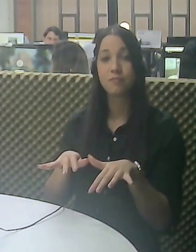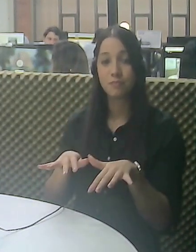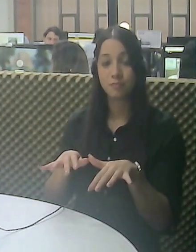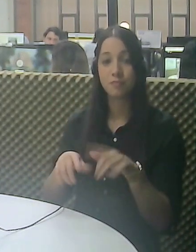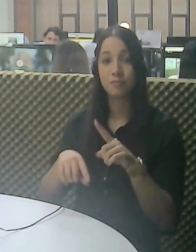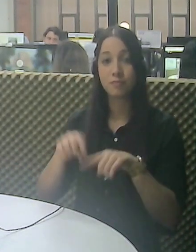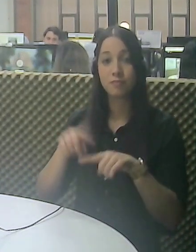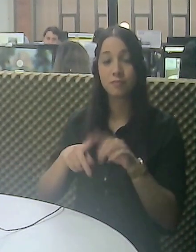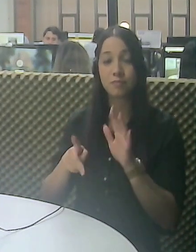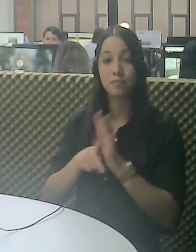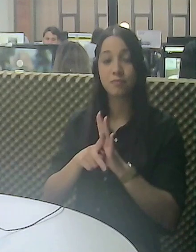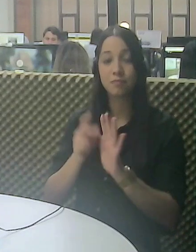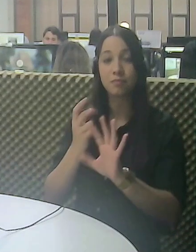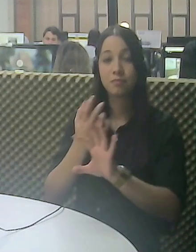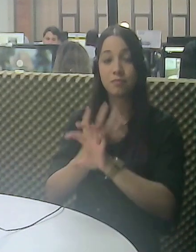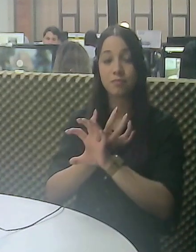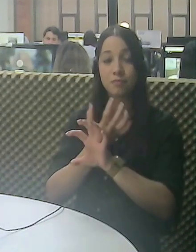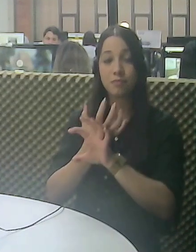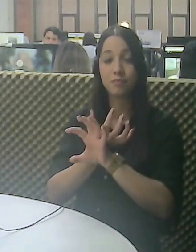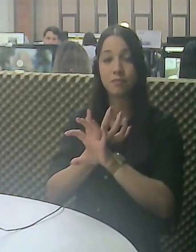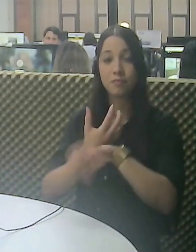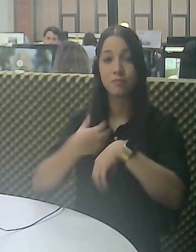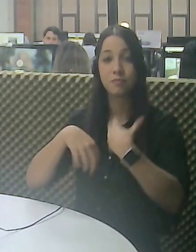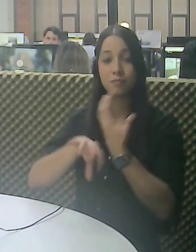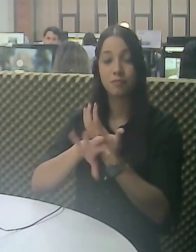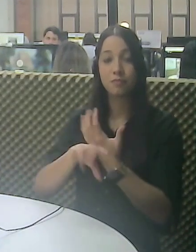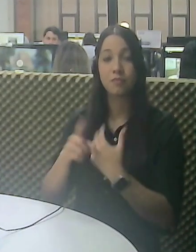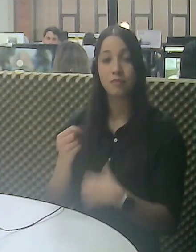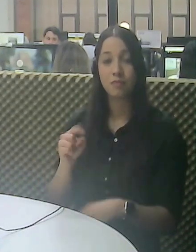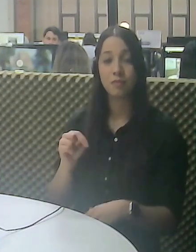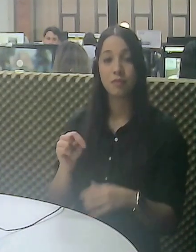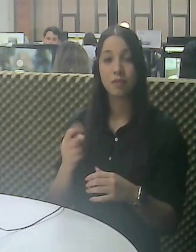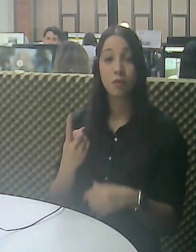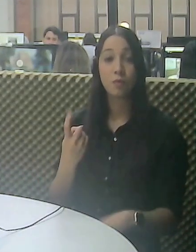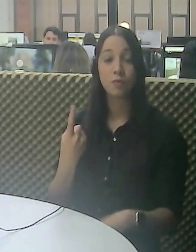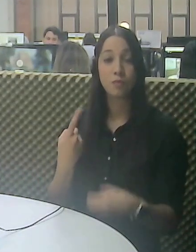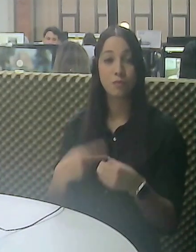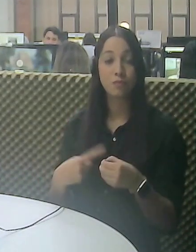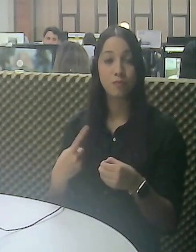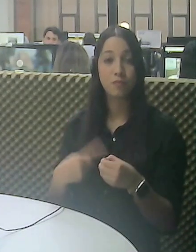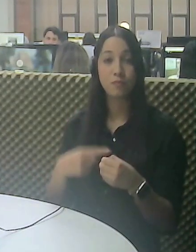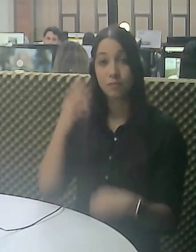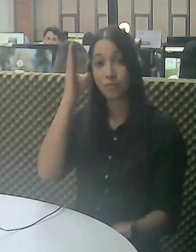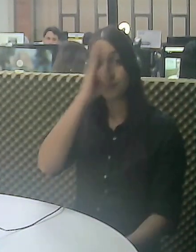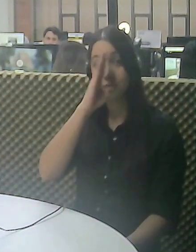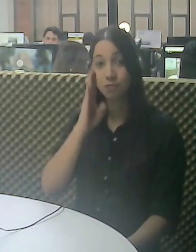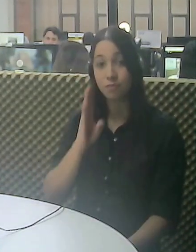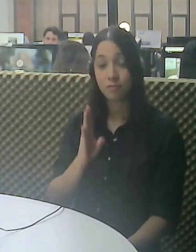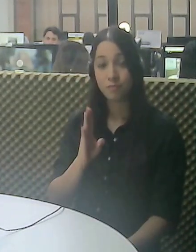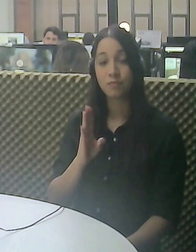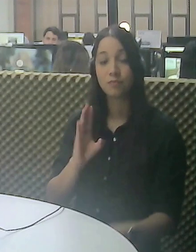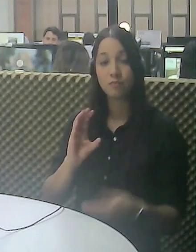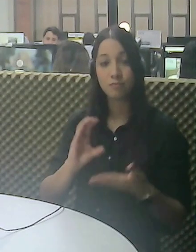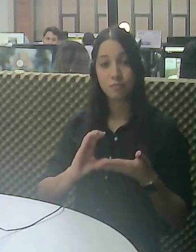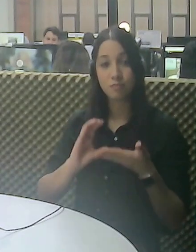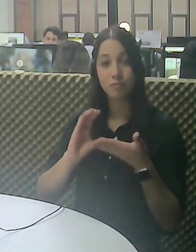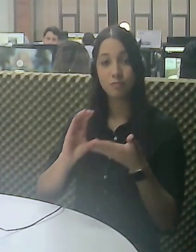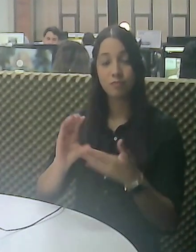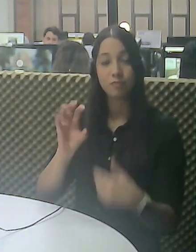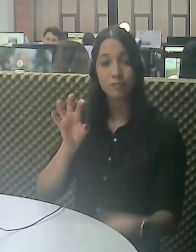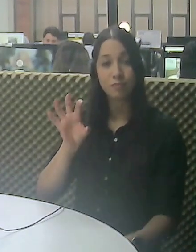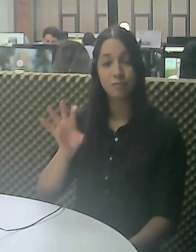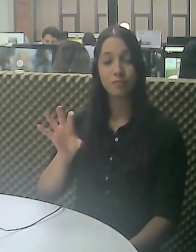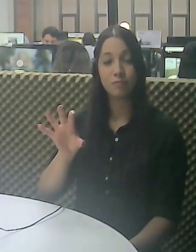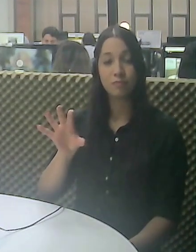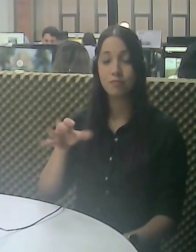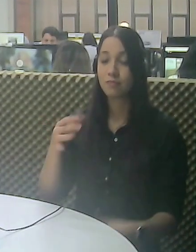matérias ambientais. Eu acredito que seja uma das poucas ou a única cidade brasileira que está investindo nesse setor.